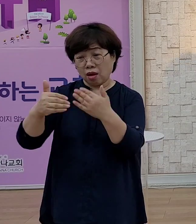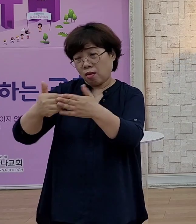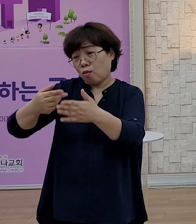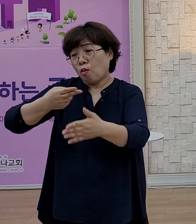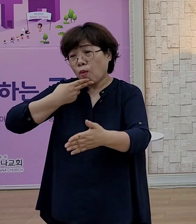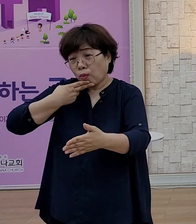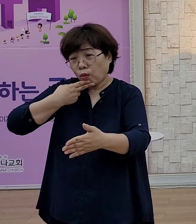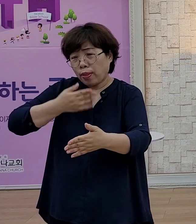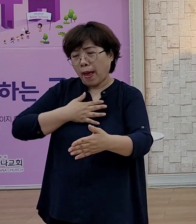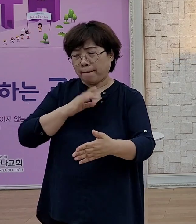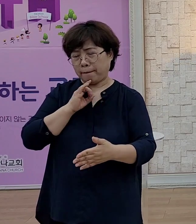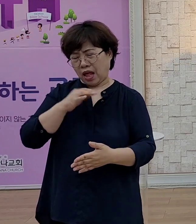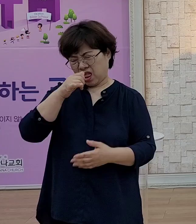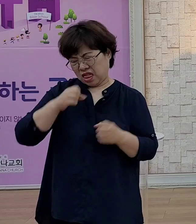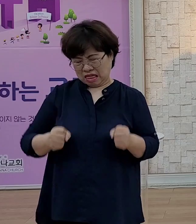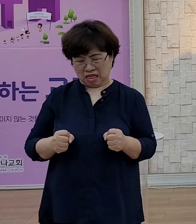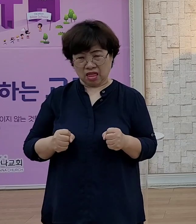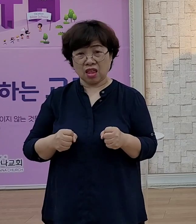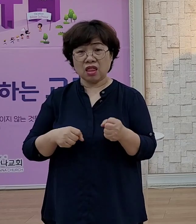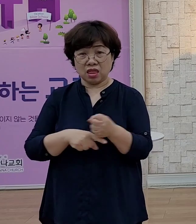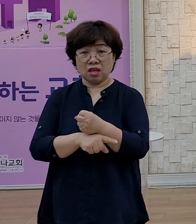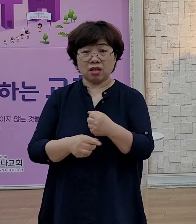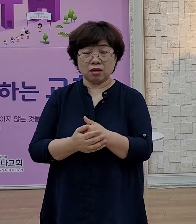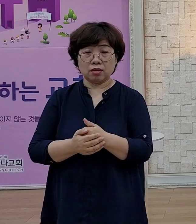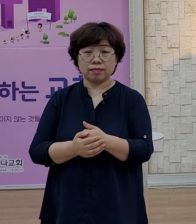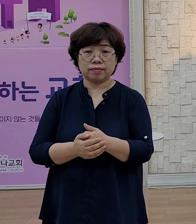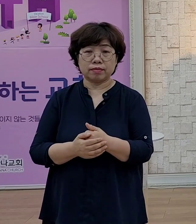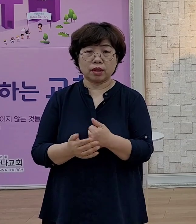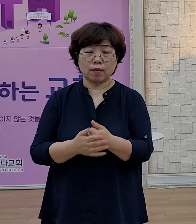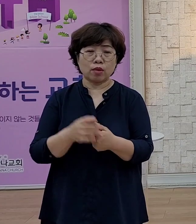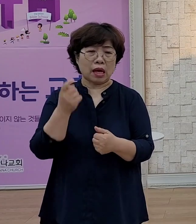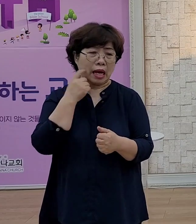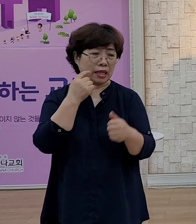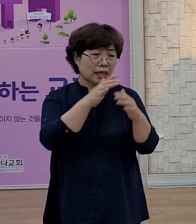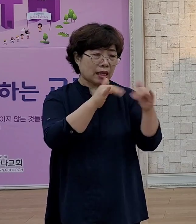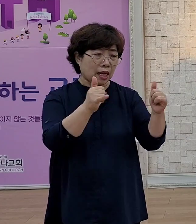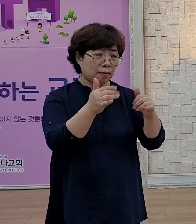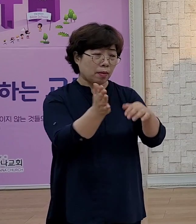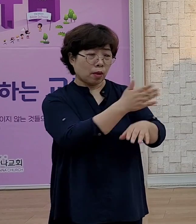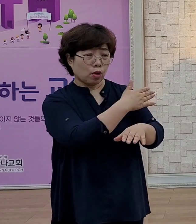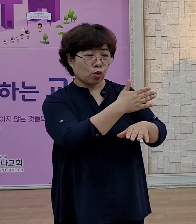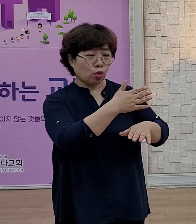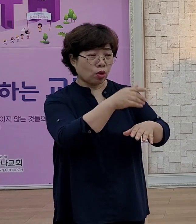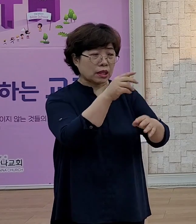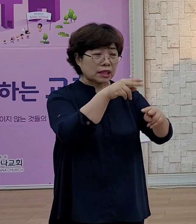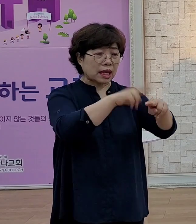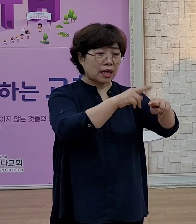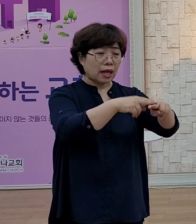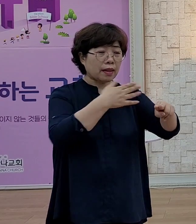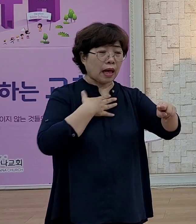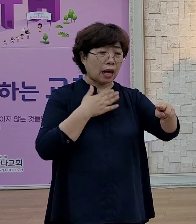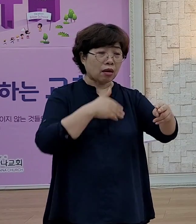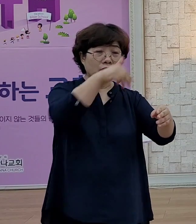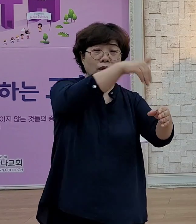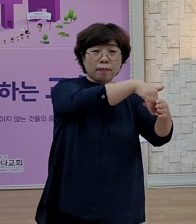자, 그렇다면 가상의 인물이 아니라 우리는, 저와 여러분은 어떻습니까?